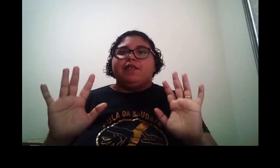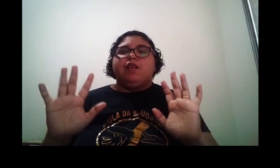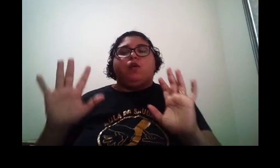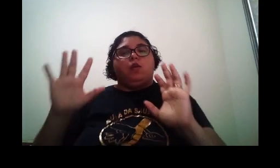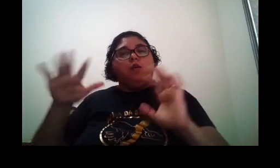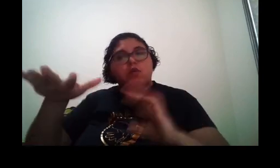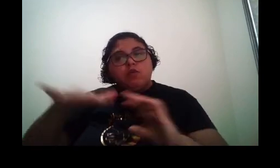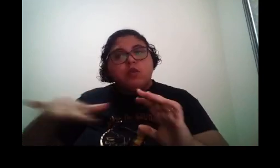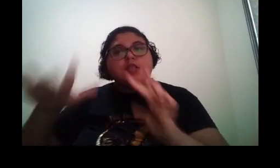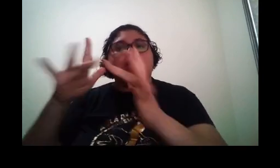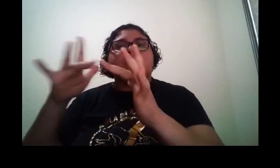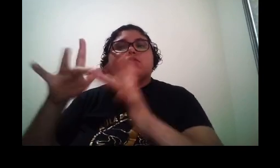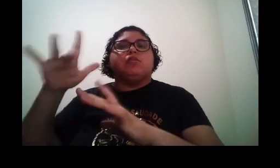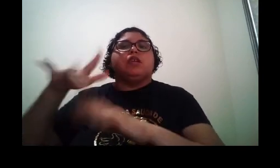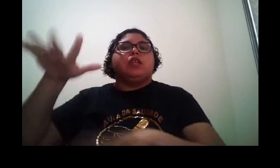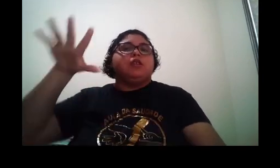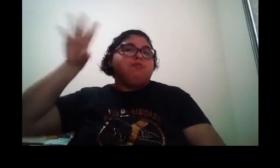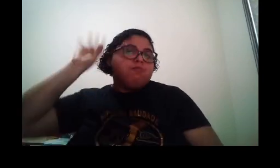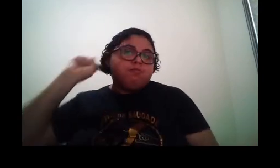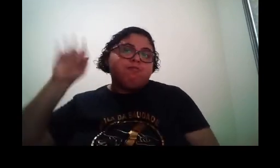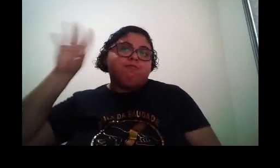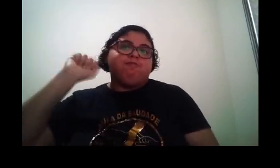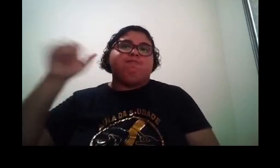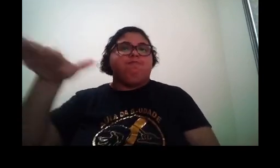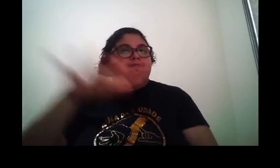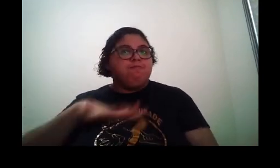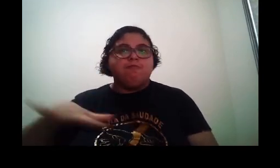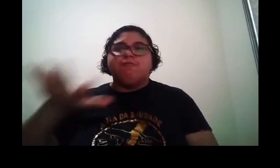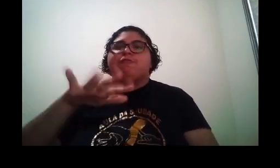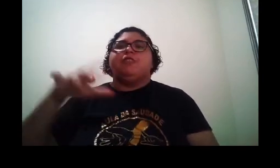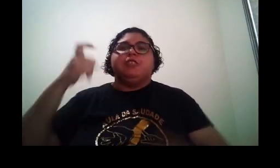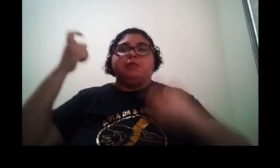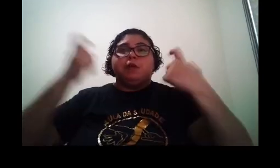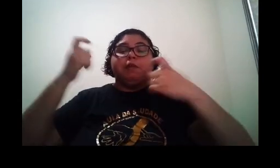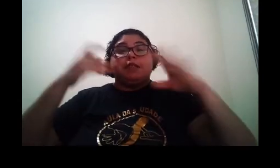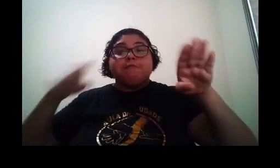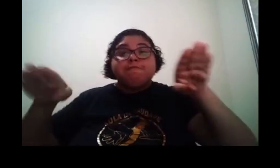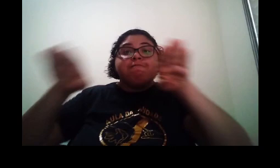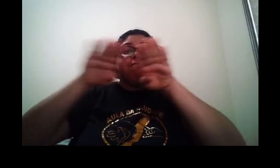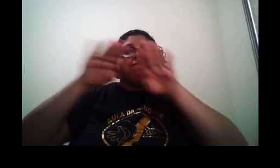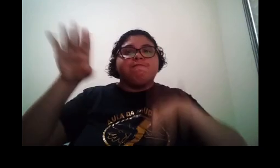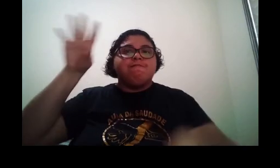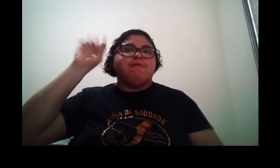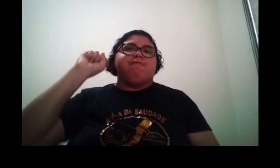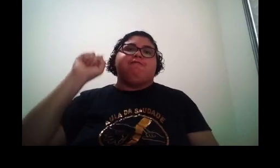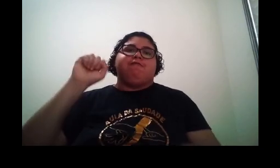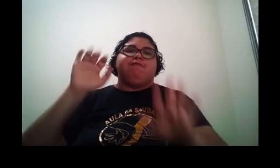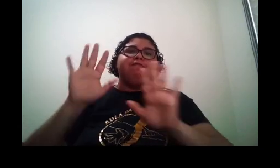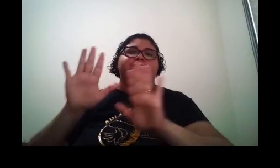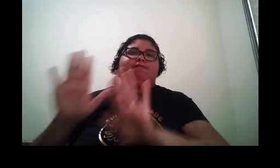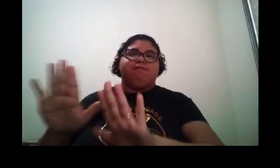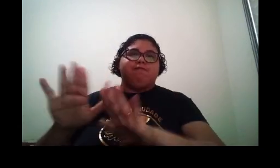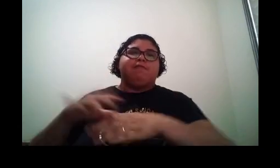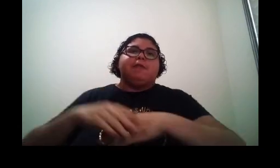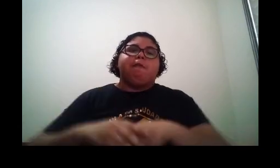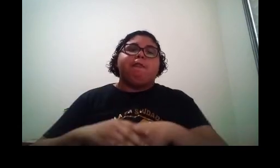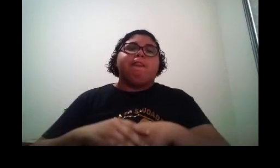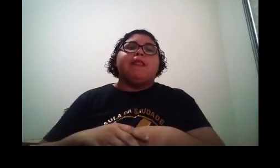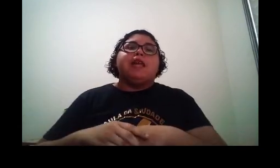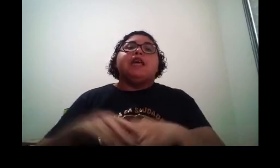vivem em busca da normalidade, né? Em ser como um ouvinte.